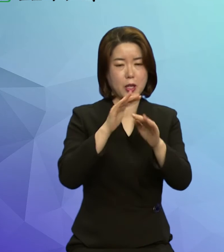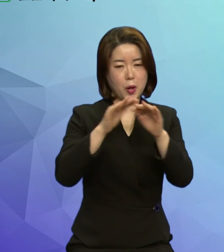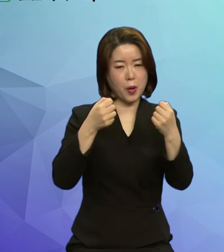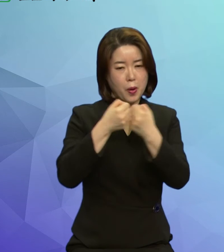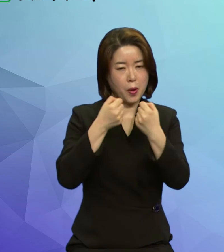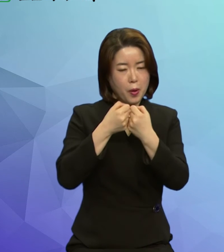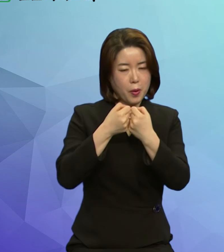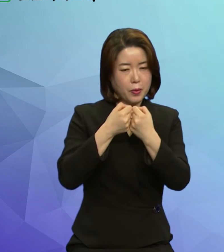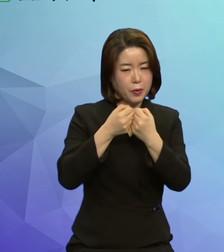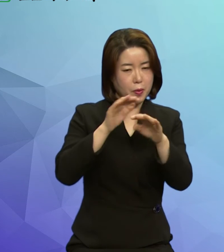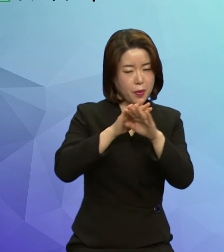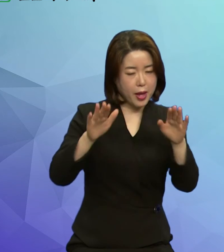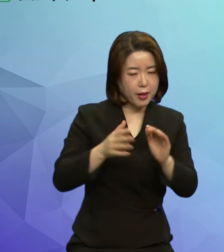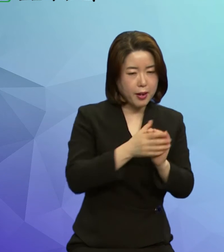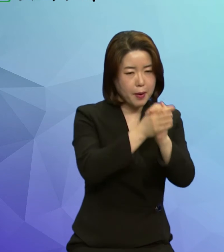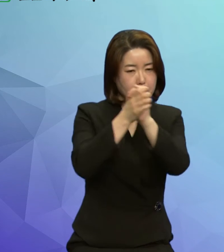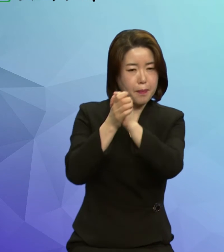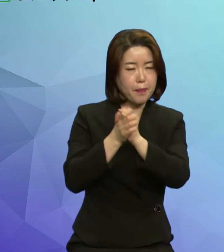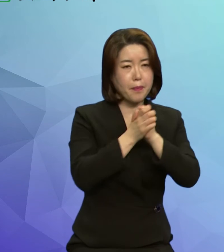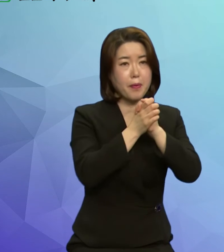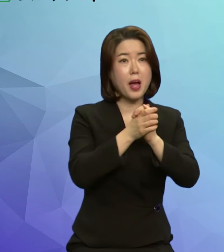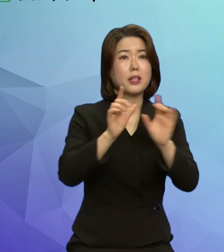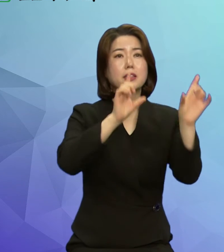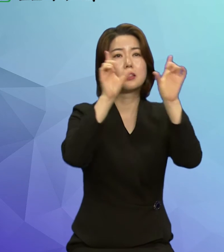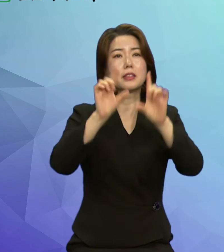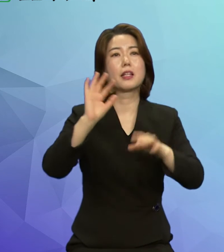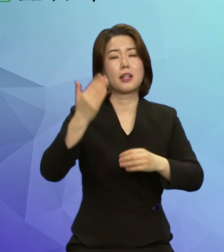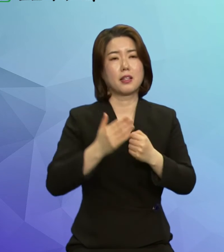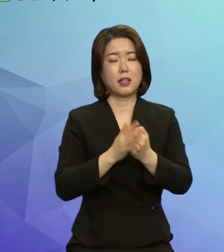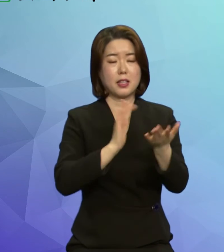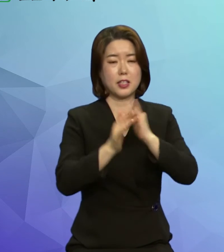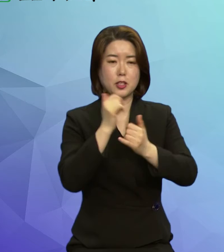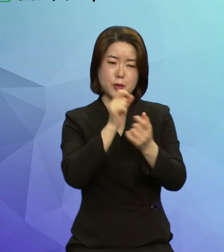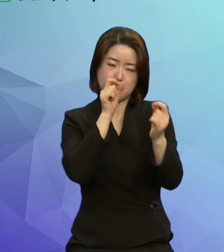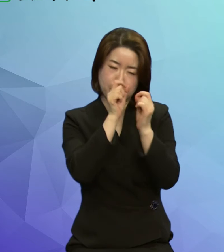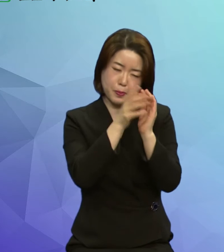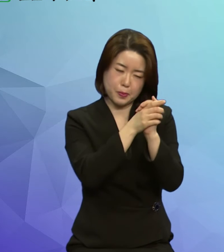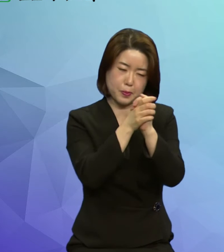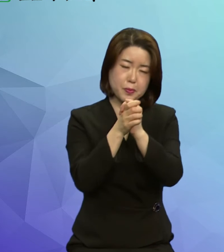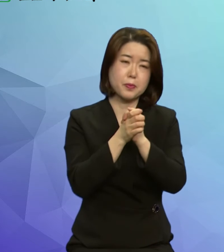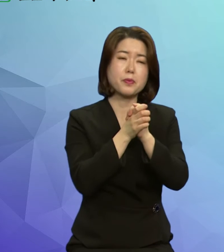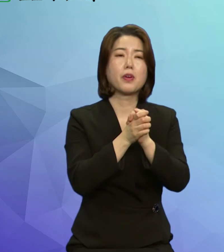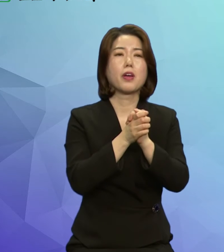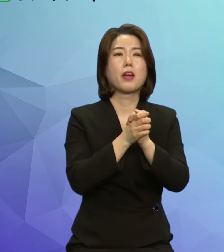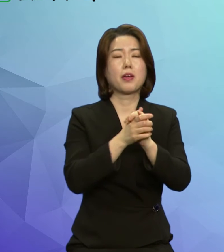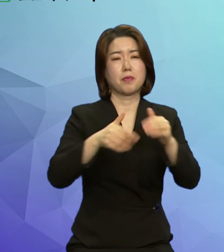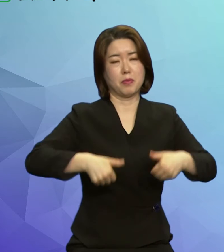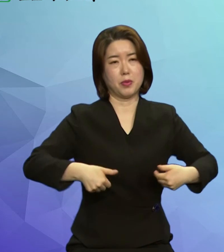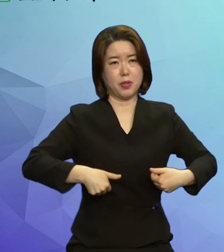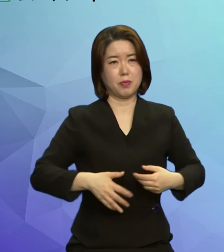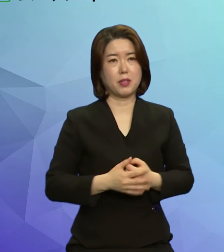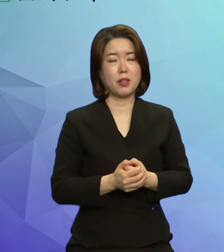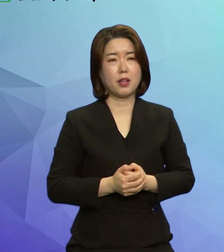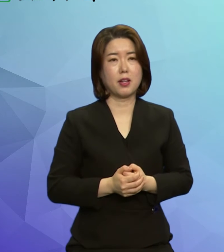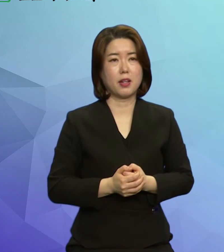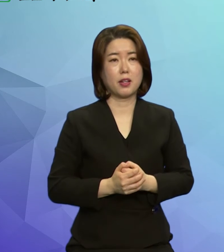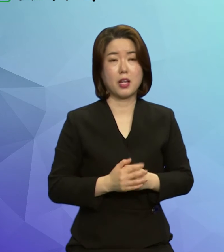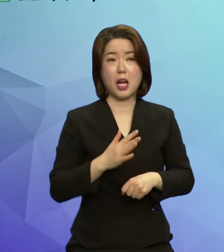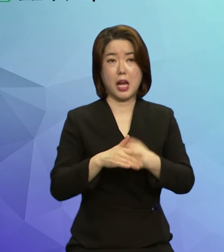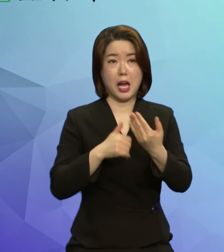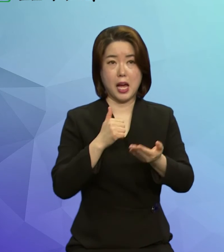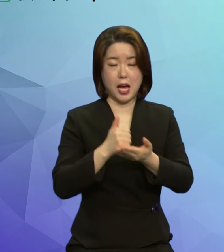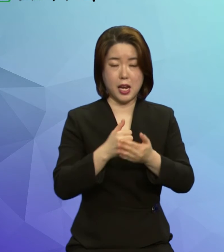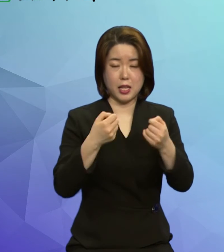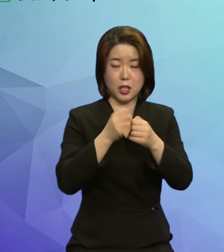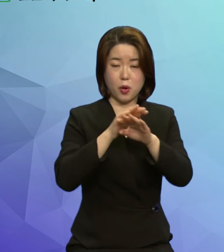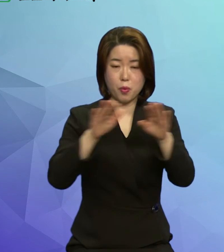사는 거예요. 예수님과 친밀히 동행하는 거예요. 하나님과 화해는 어떤 교리로